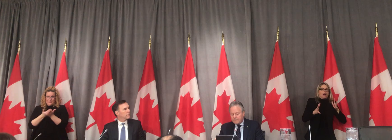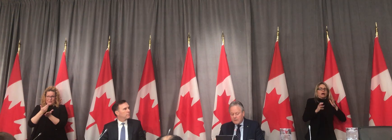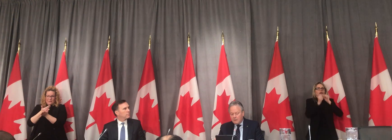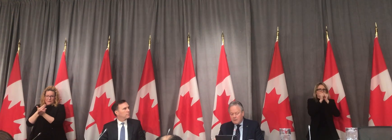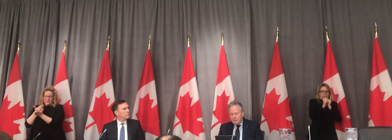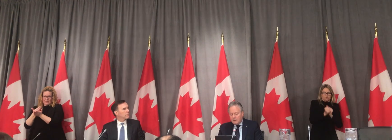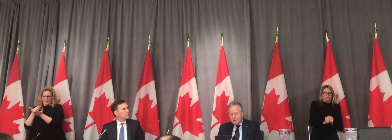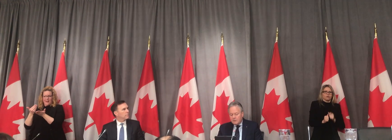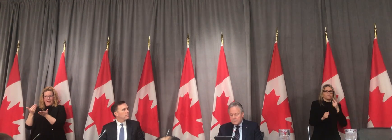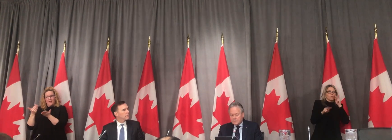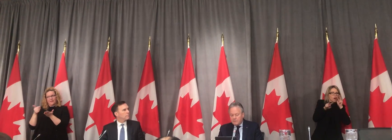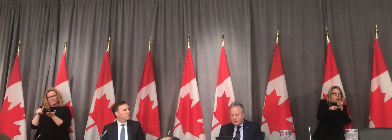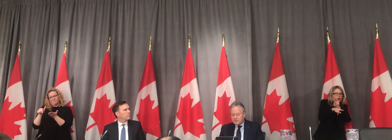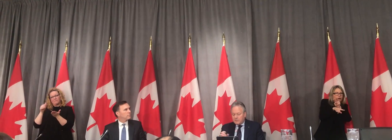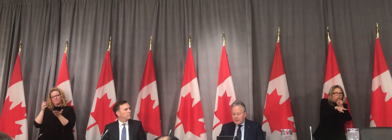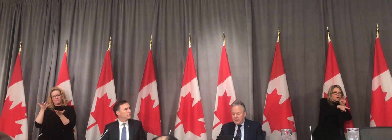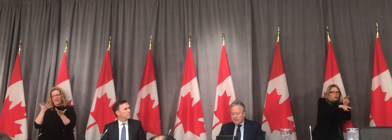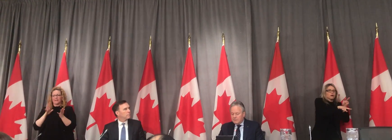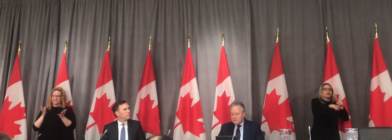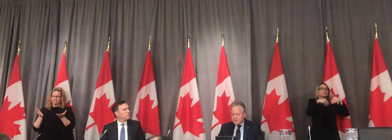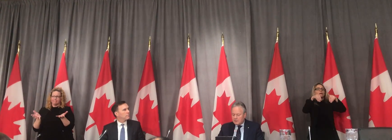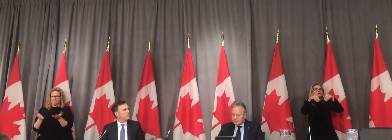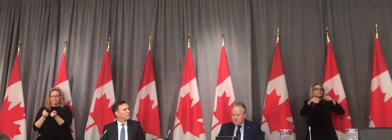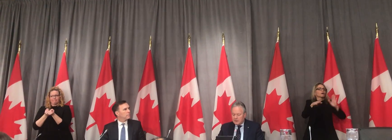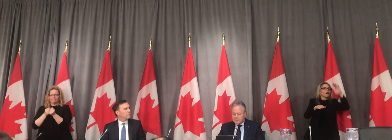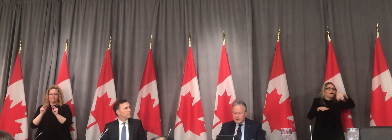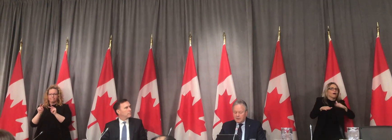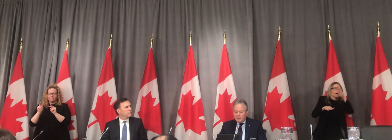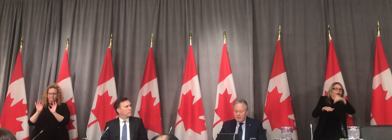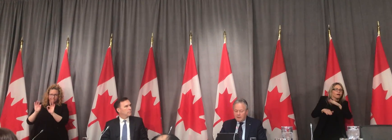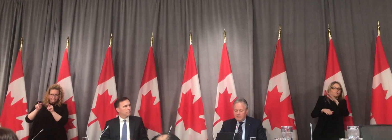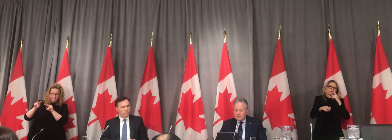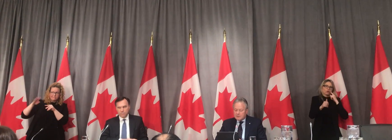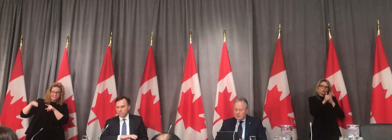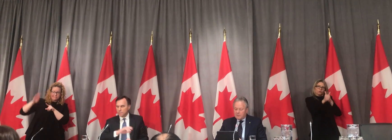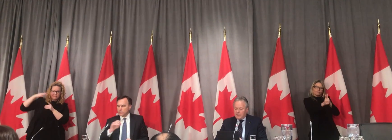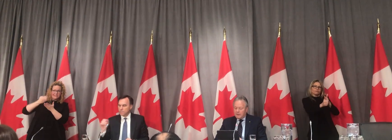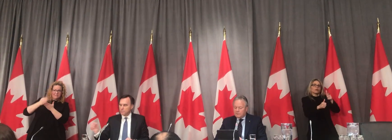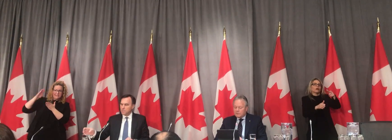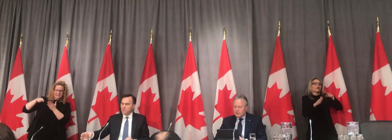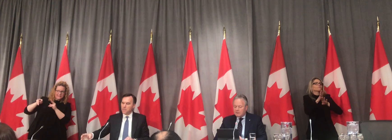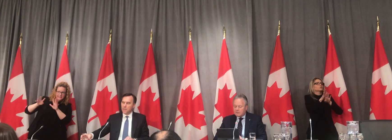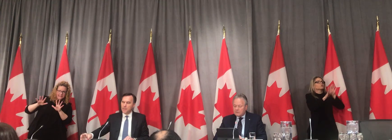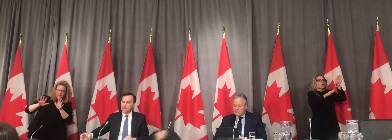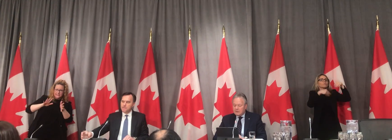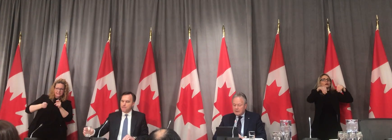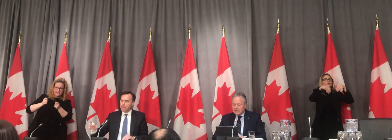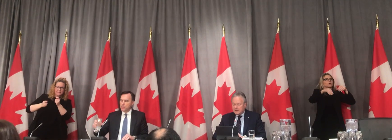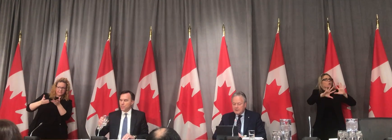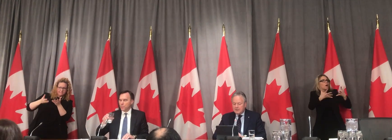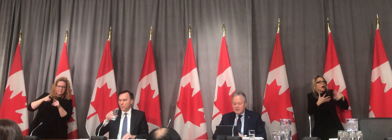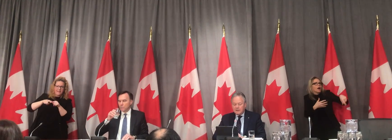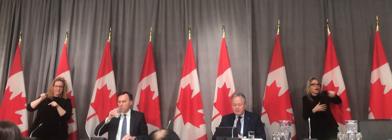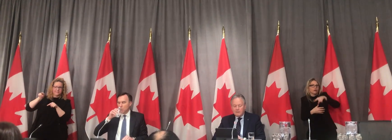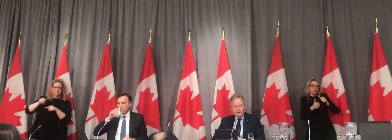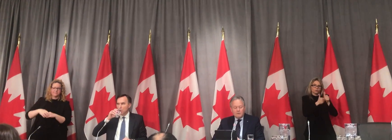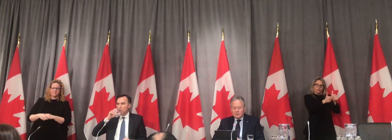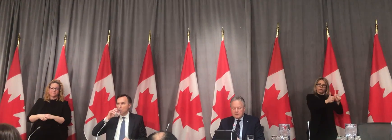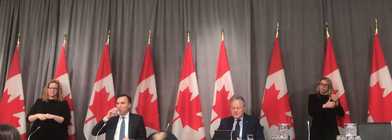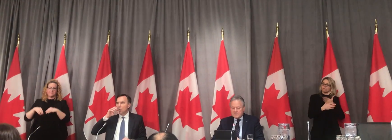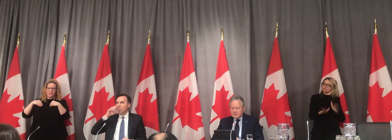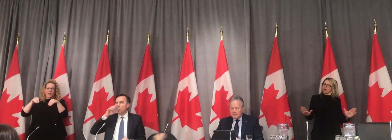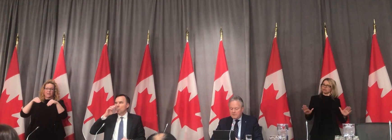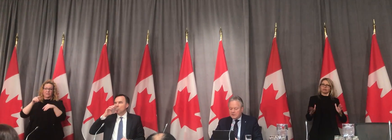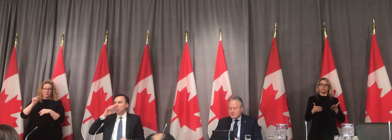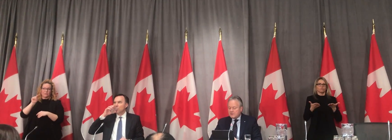s'améliorent. Nous suivons de près l'évolution des marchés et nous sommes prêts à fournir toutes les liquidités